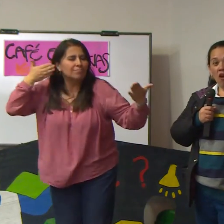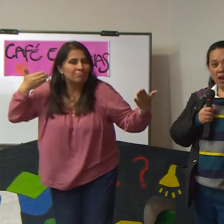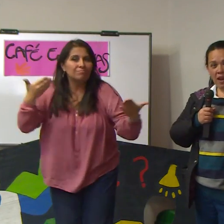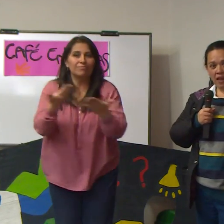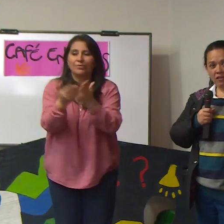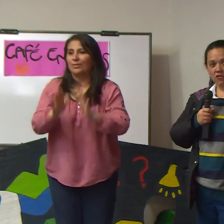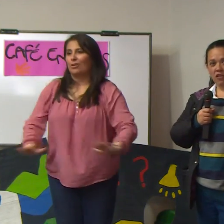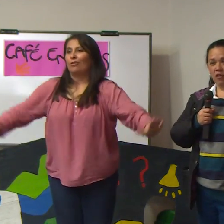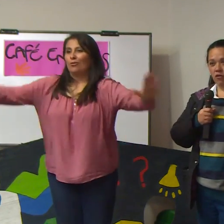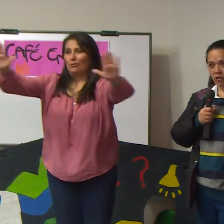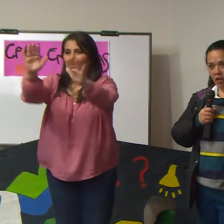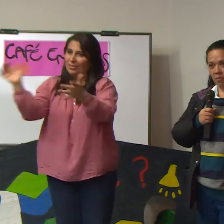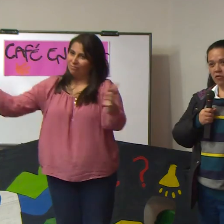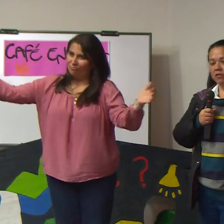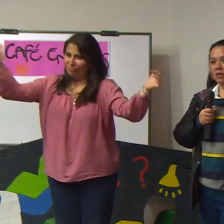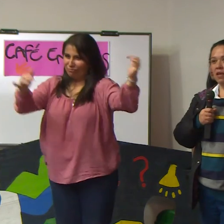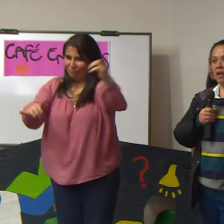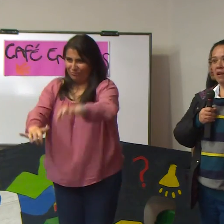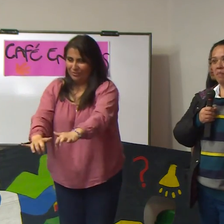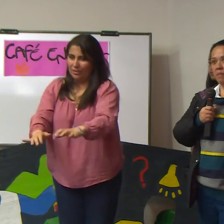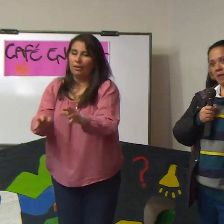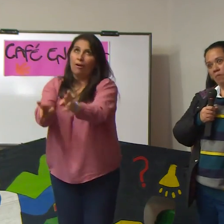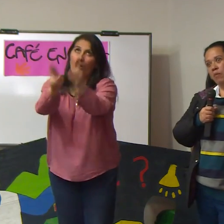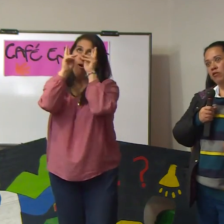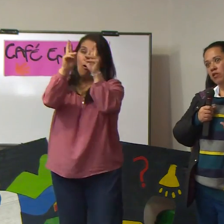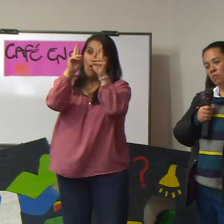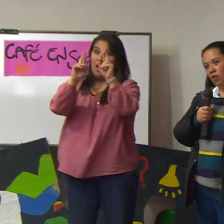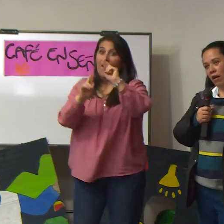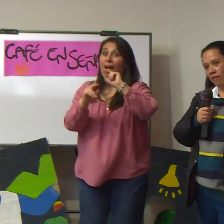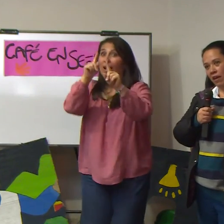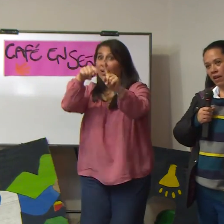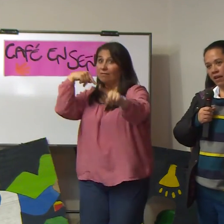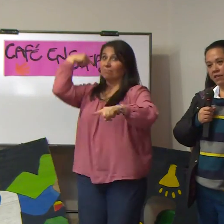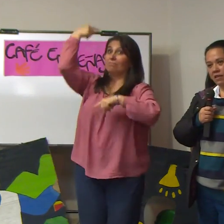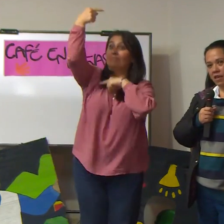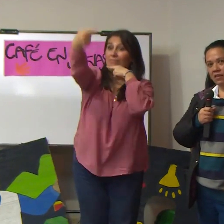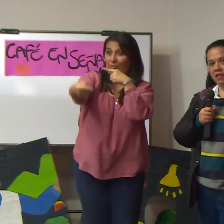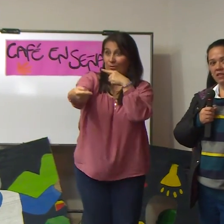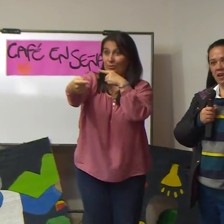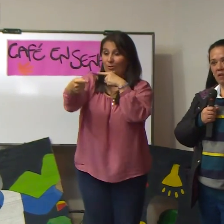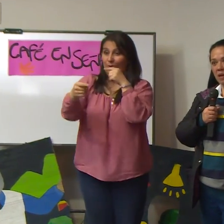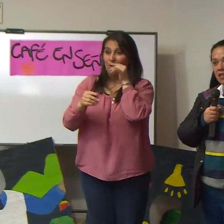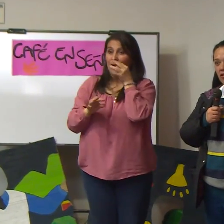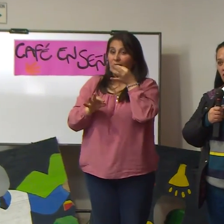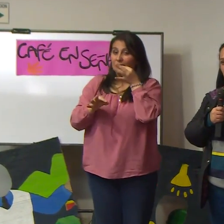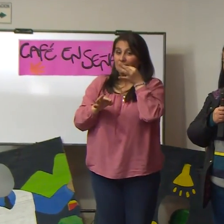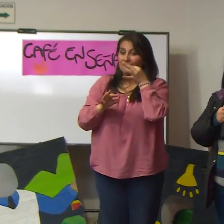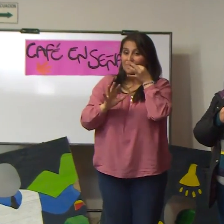ojalá nos encontremos en el próximo Café Enseñas, que será el 21 de